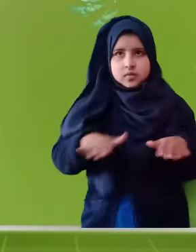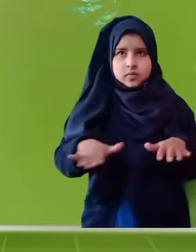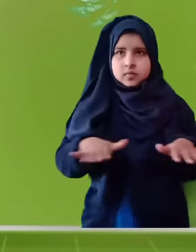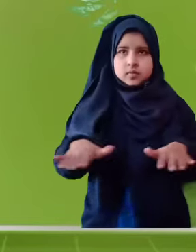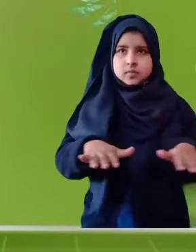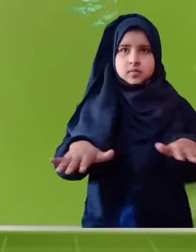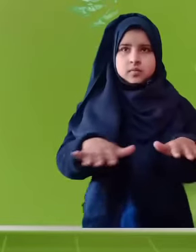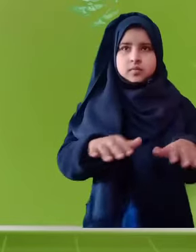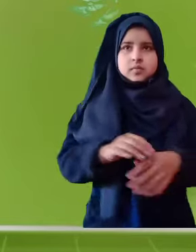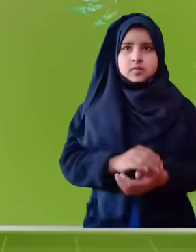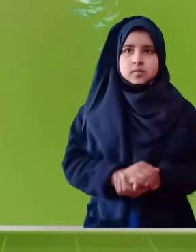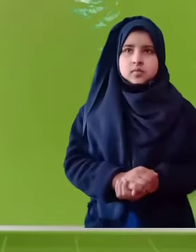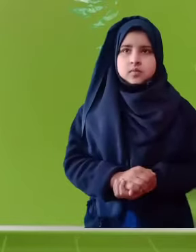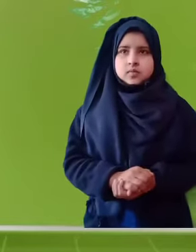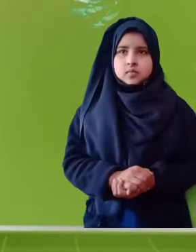सिराब,